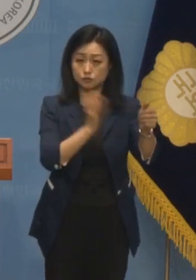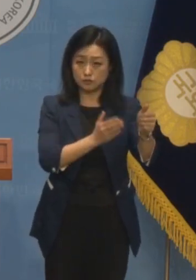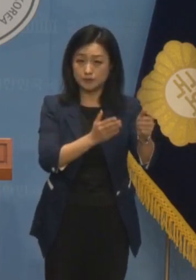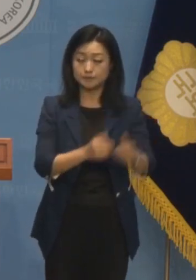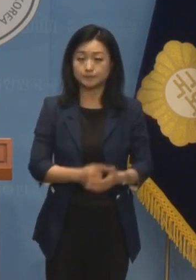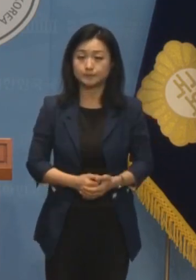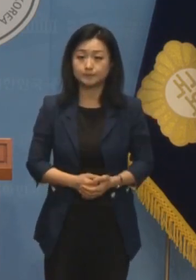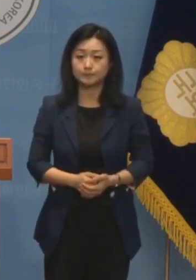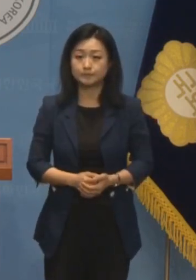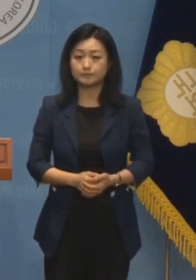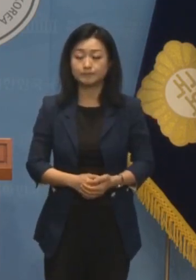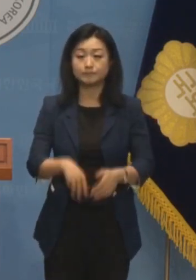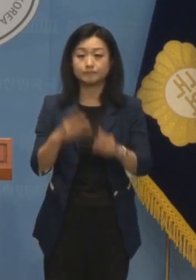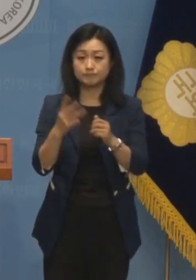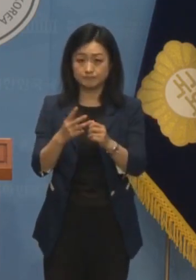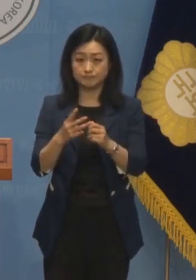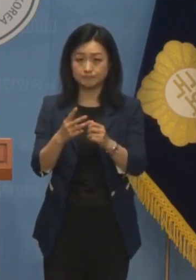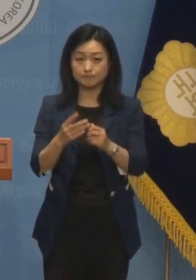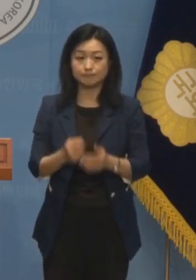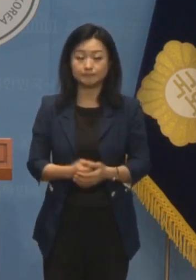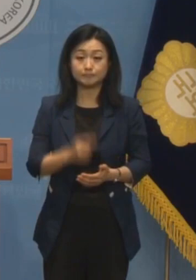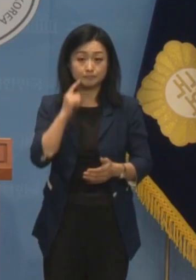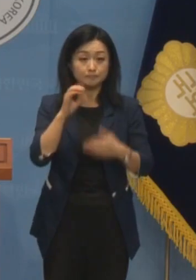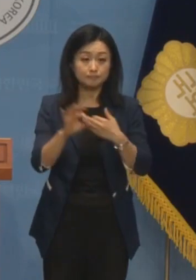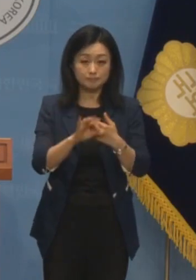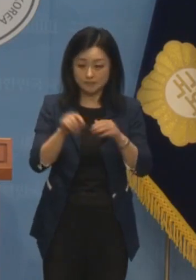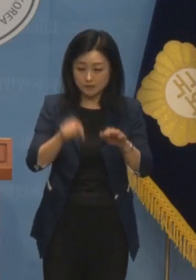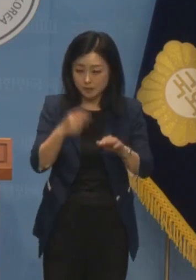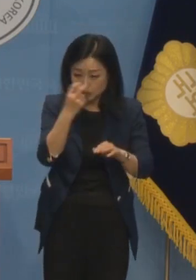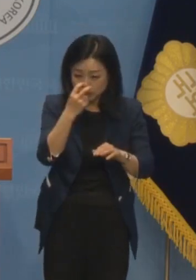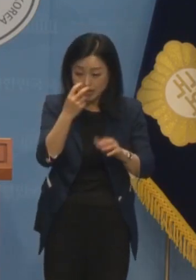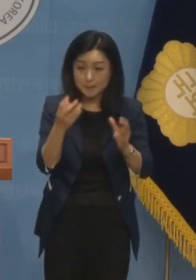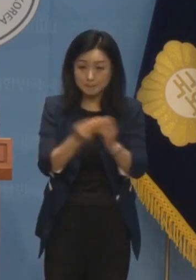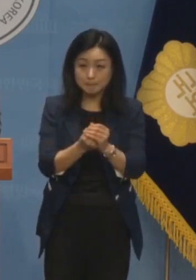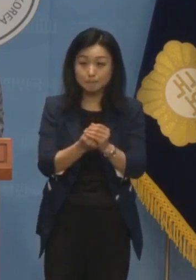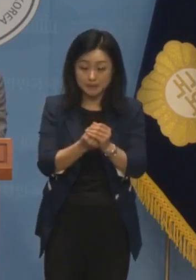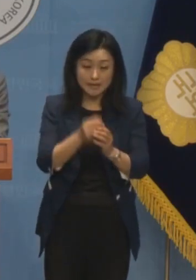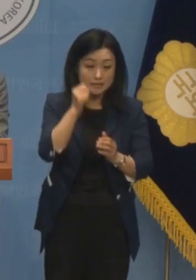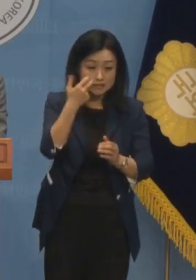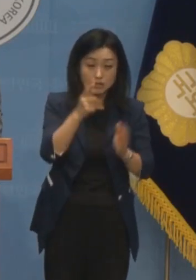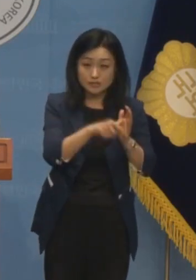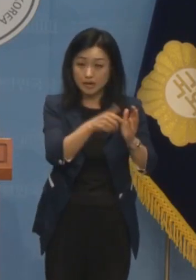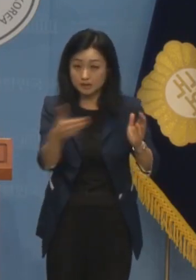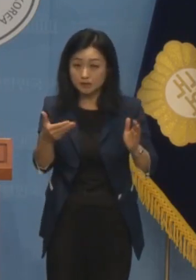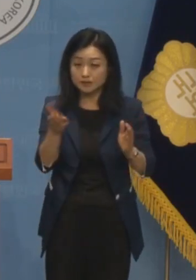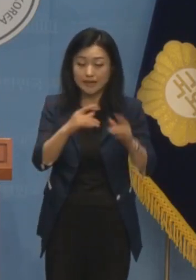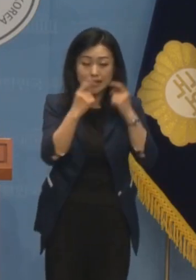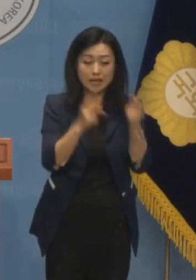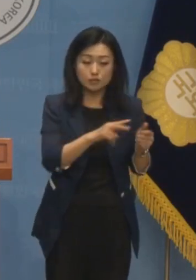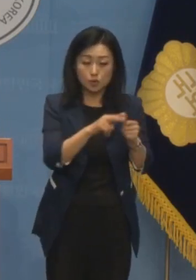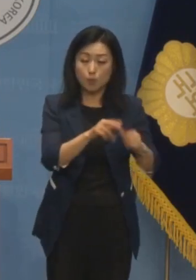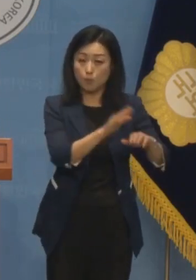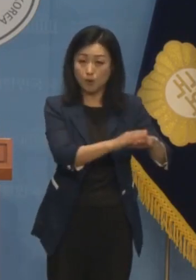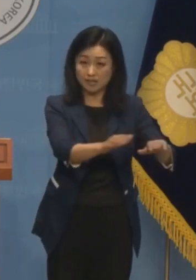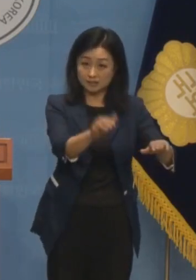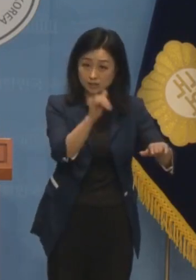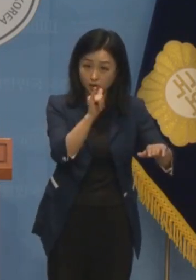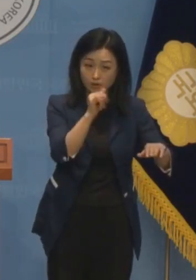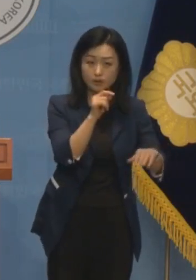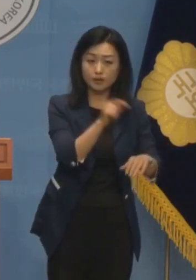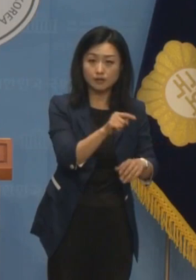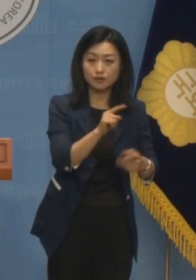바랍니다. 셋째, 만약 조회 이후 7개월이 지난 현재까지 개인정보를 보관하고 있다면